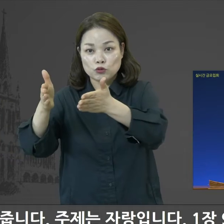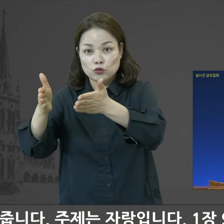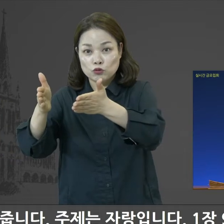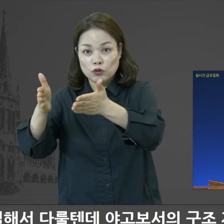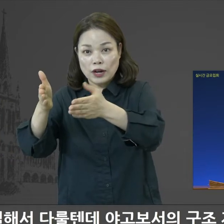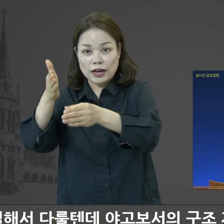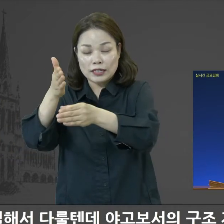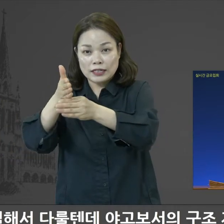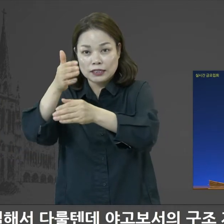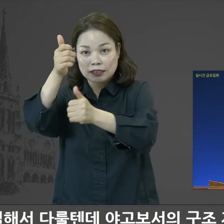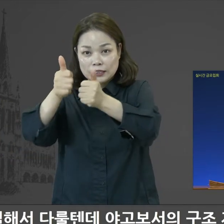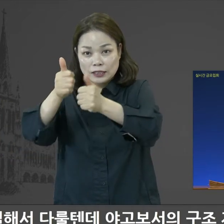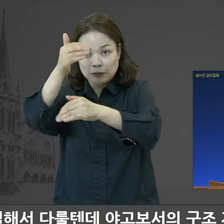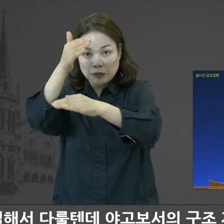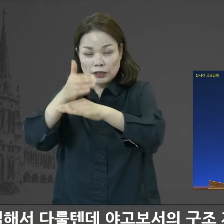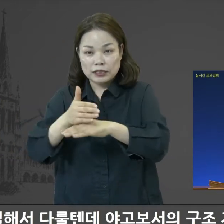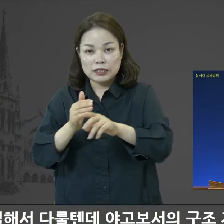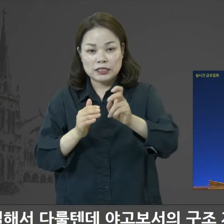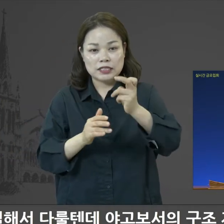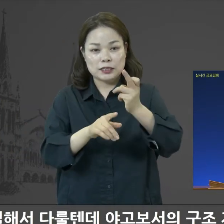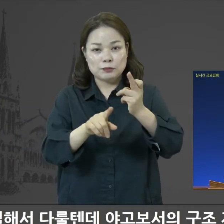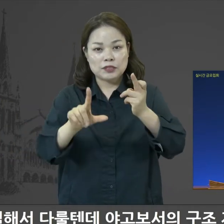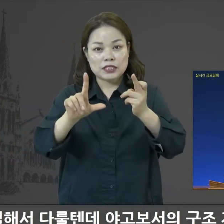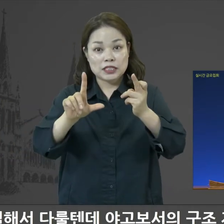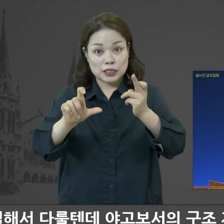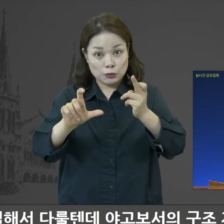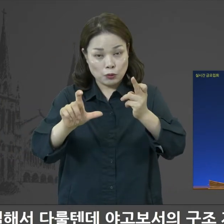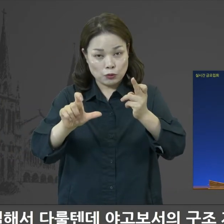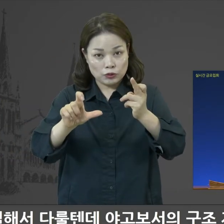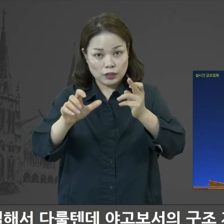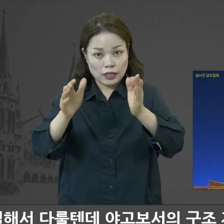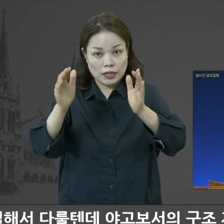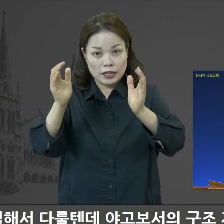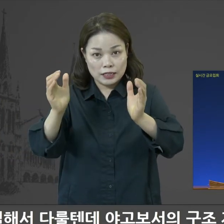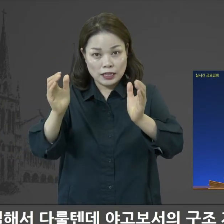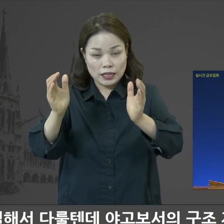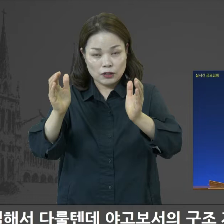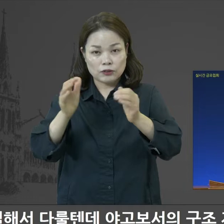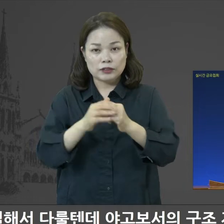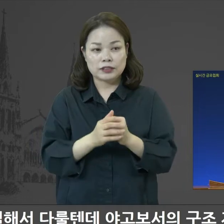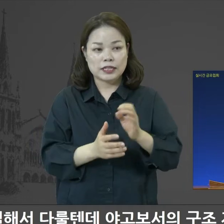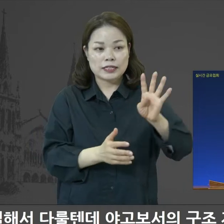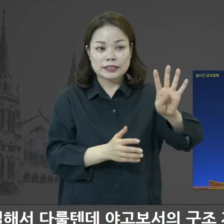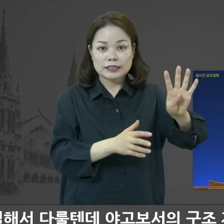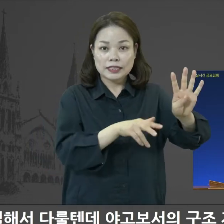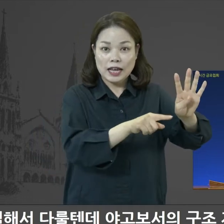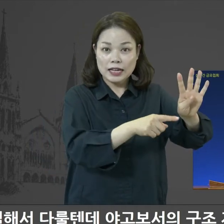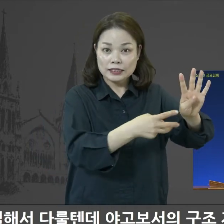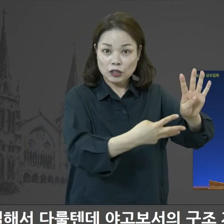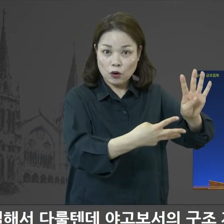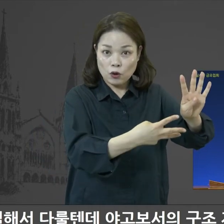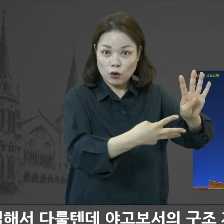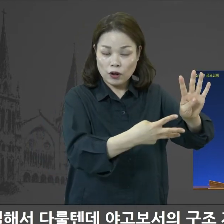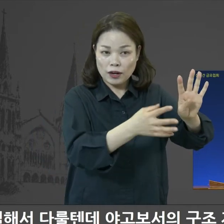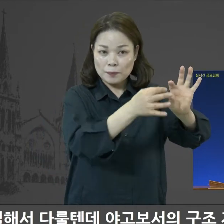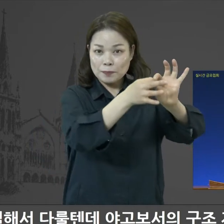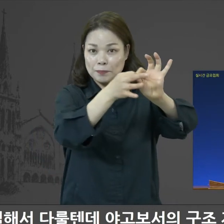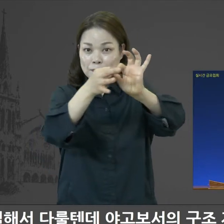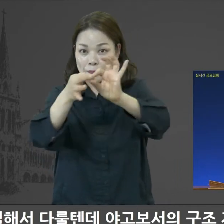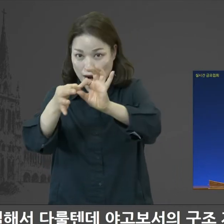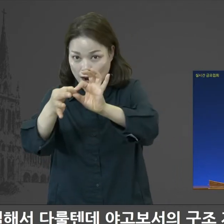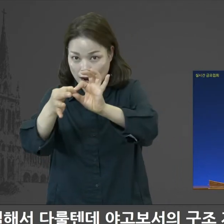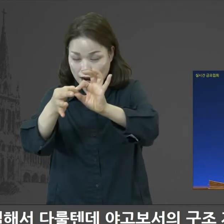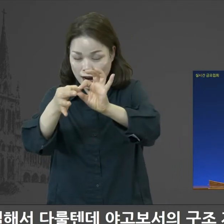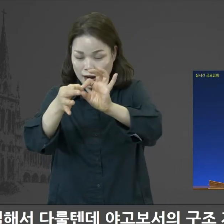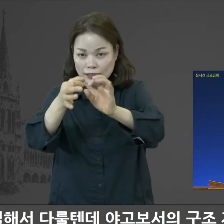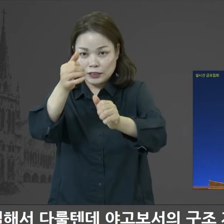나오는 시험에 관한 12절부터 15절까지의 말씀은 앞에 4절 하고 연결되어 있는 시험에